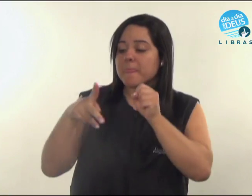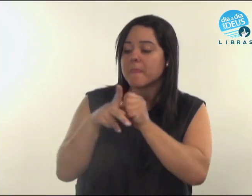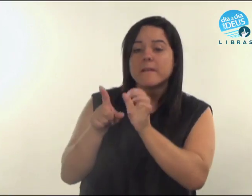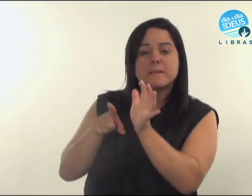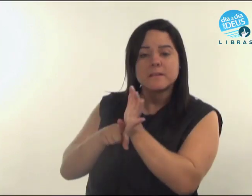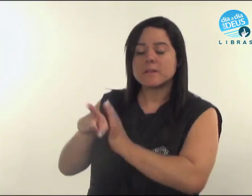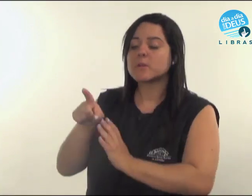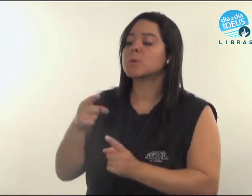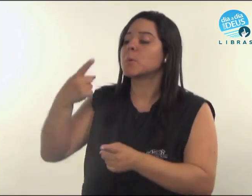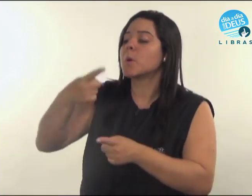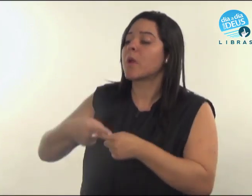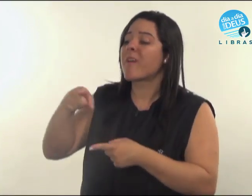seu coração?